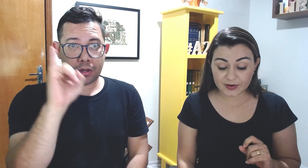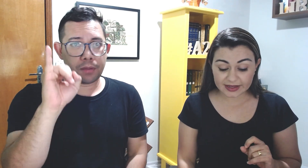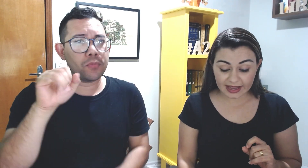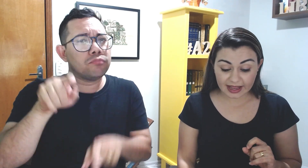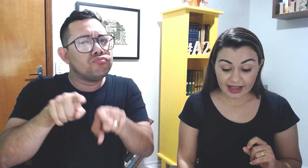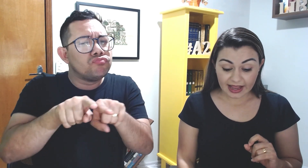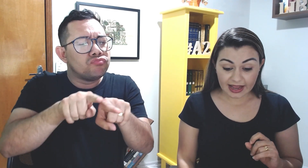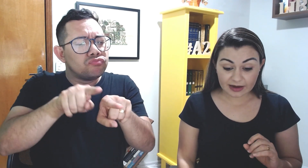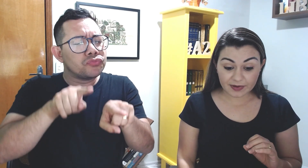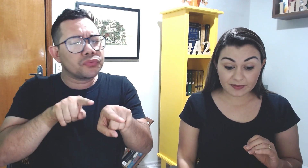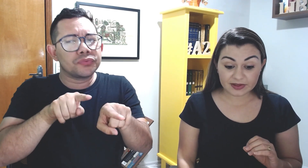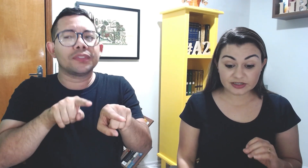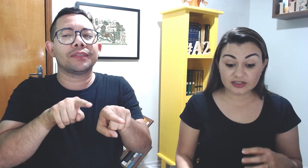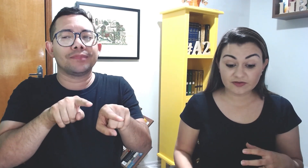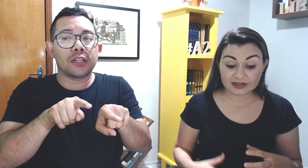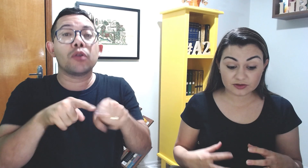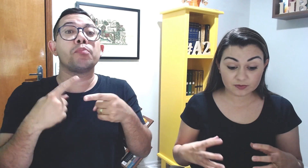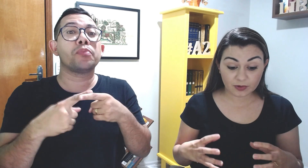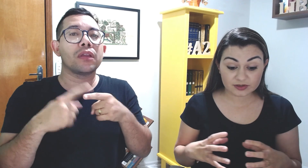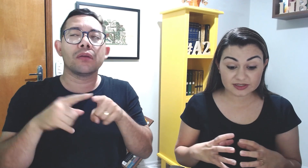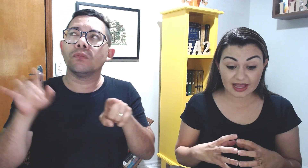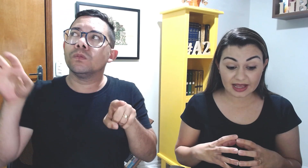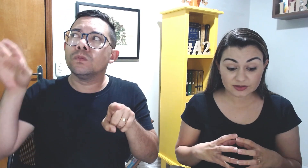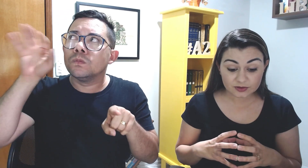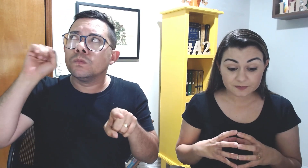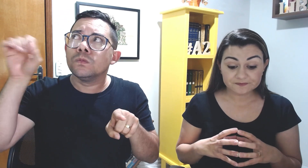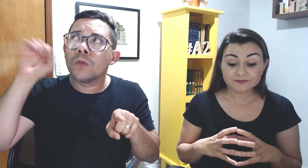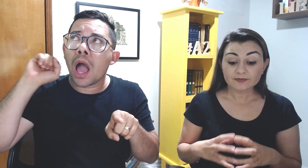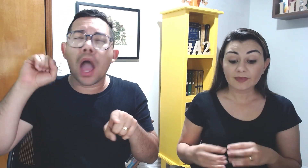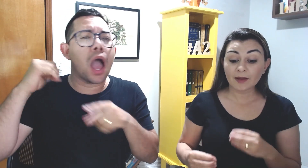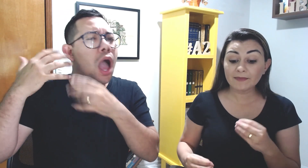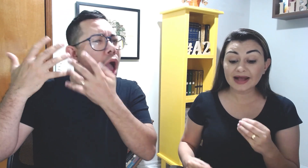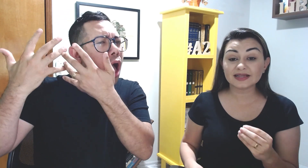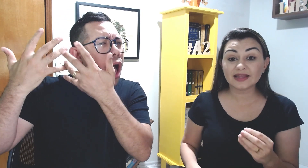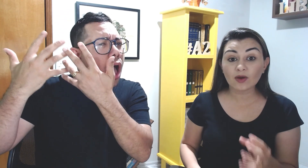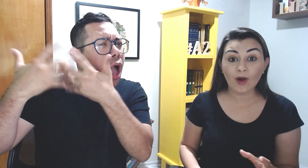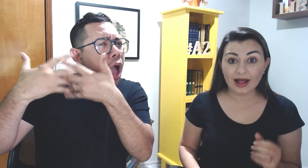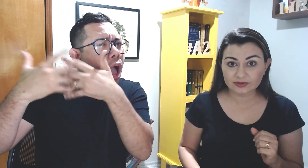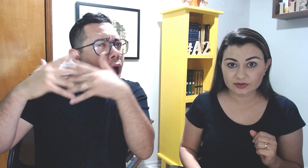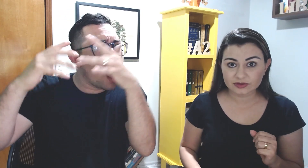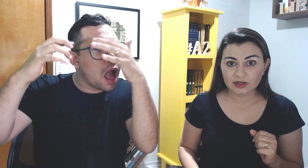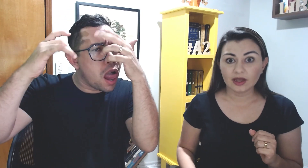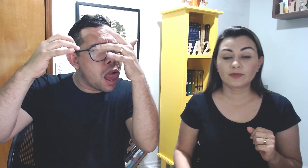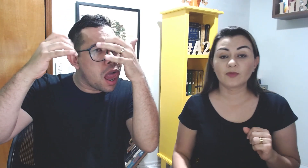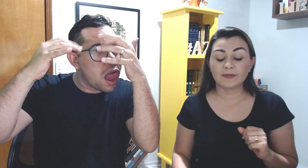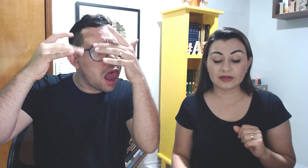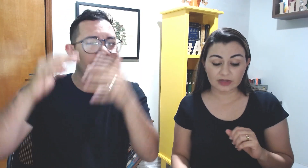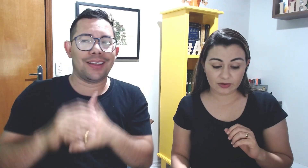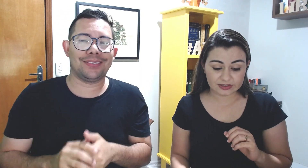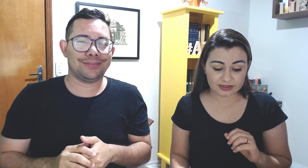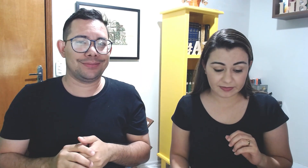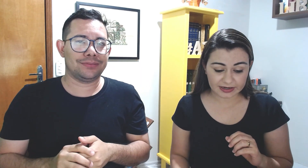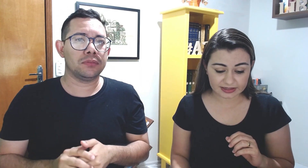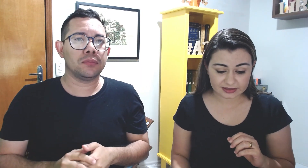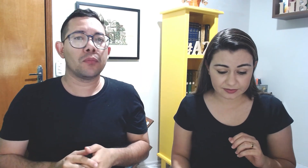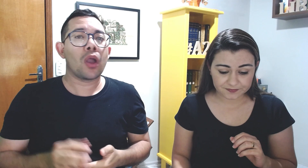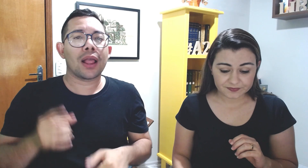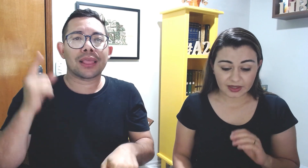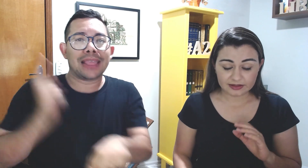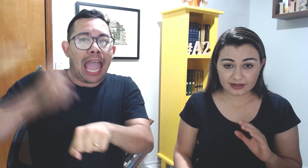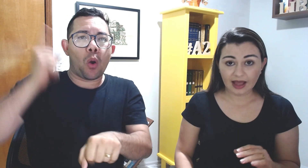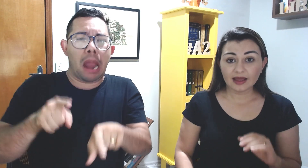delay porque ele permite que a gente faça os processos mais adequados no momento da nossa